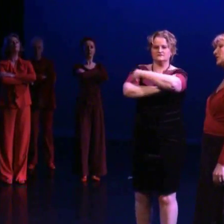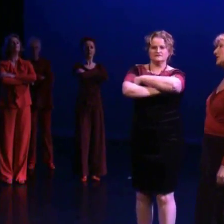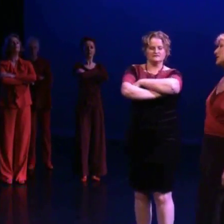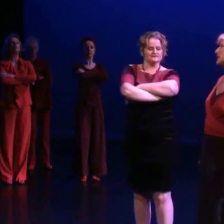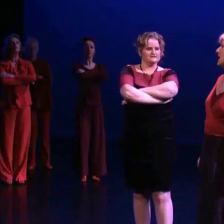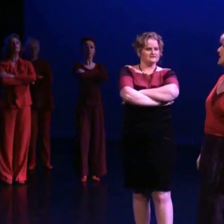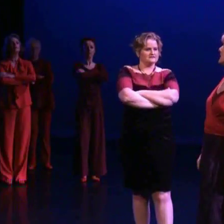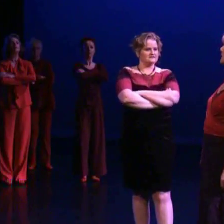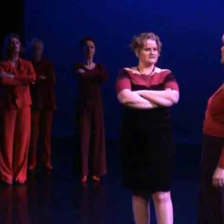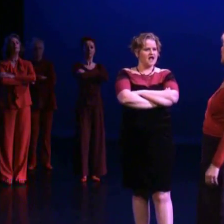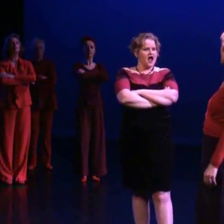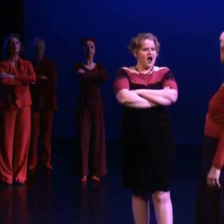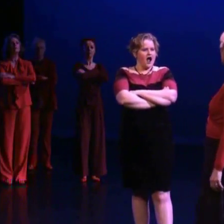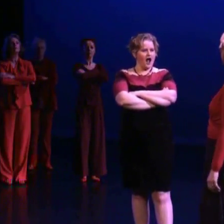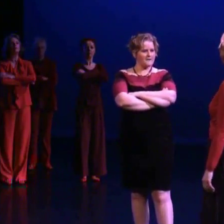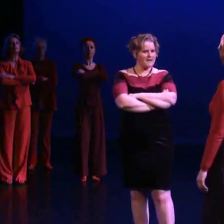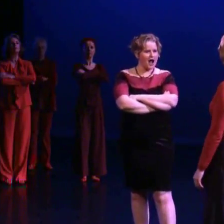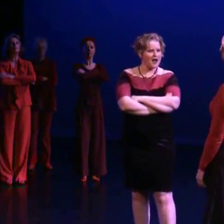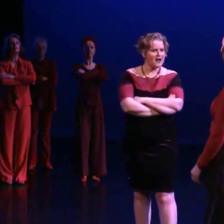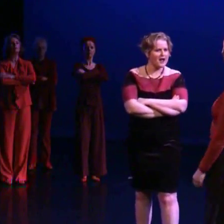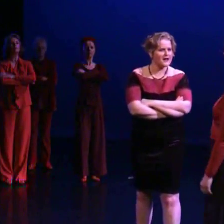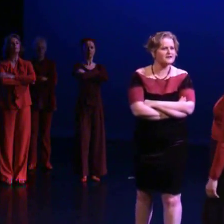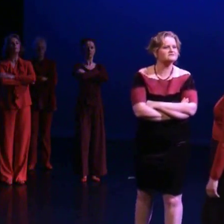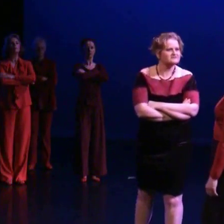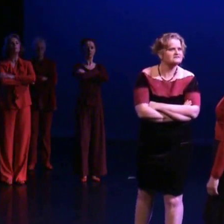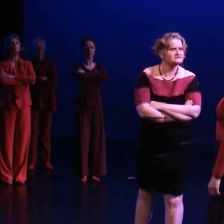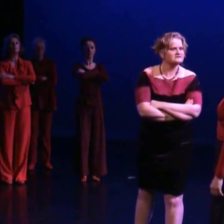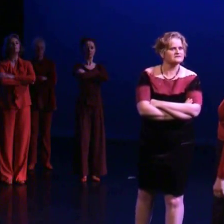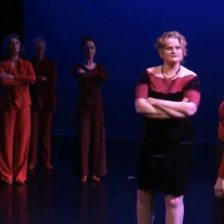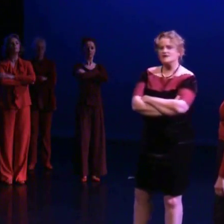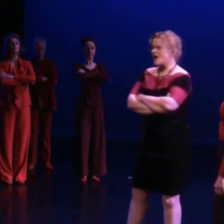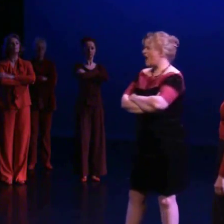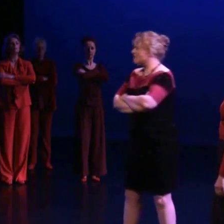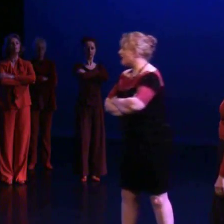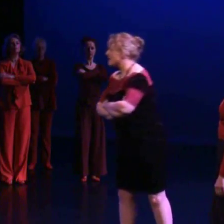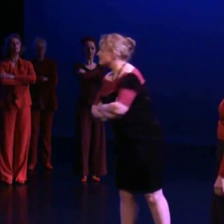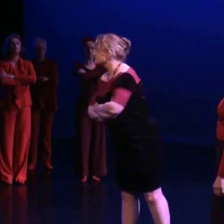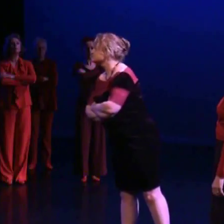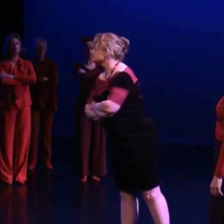En terwijl ze ons met een ijzige blik aankeek, bitste ze ons haar vragen toe.